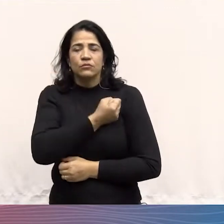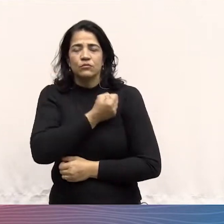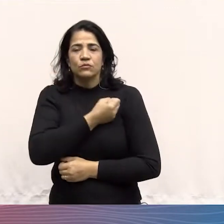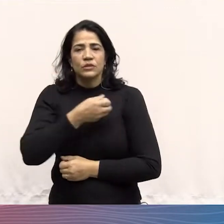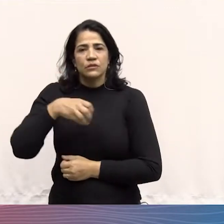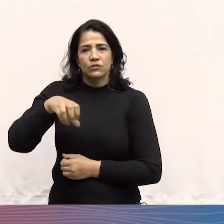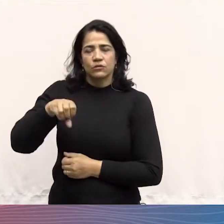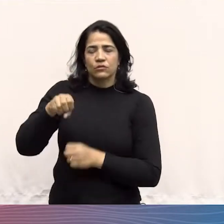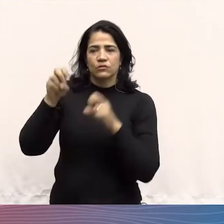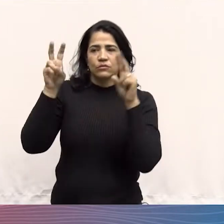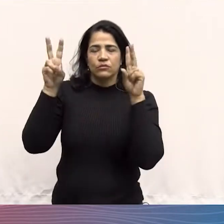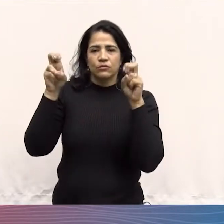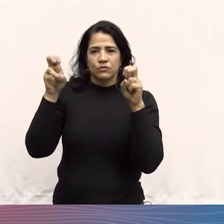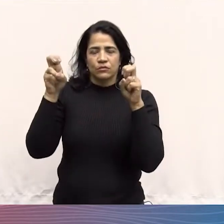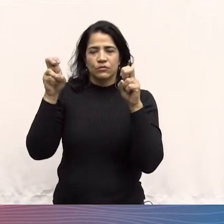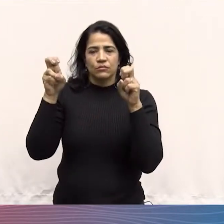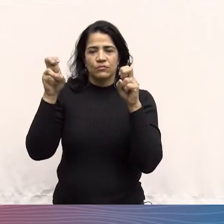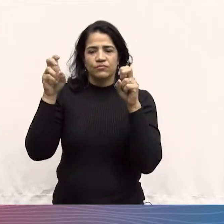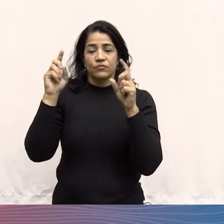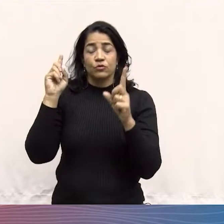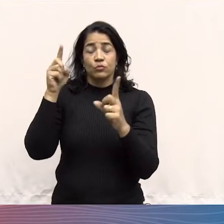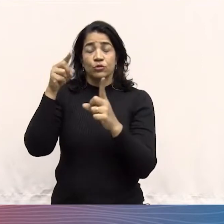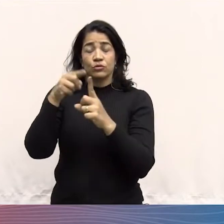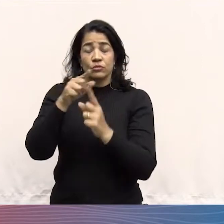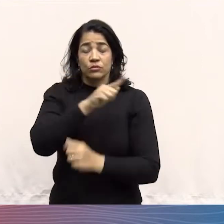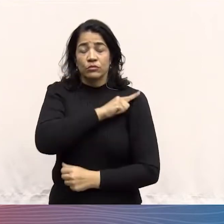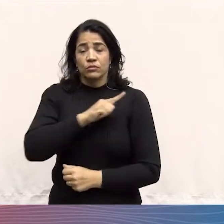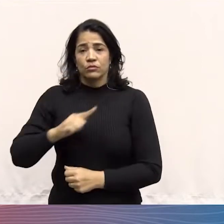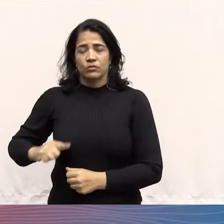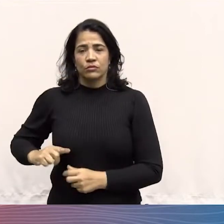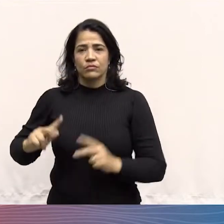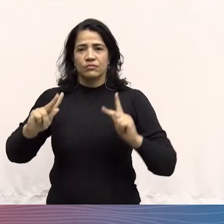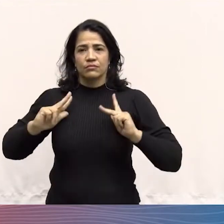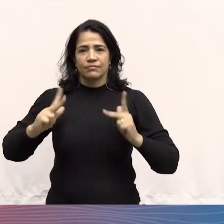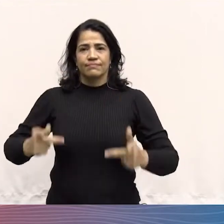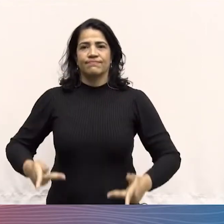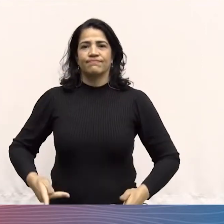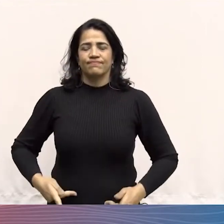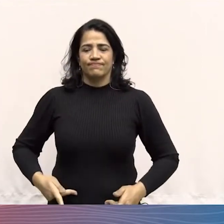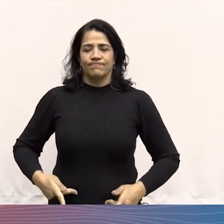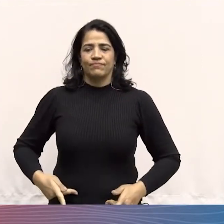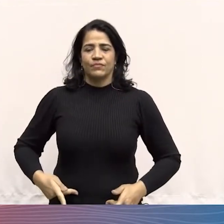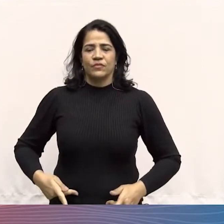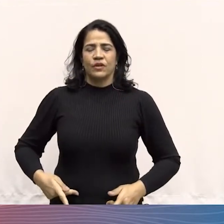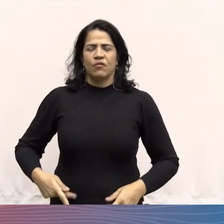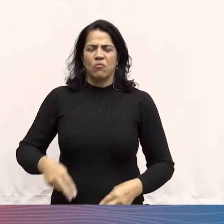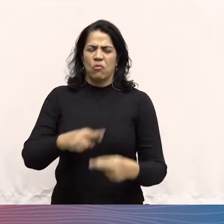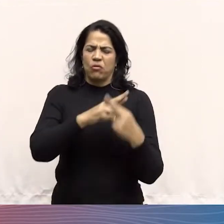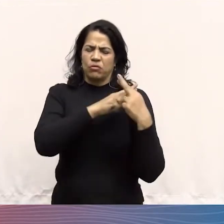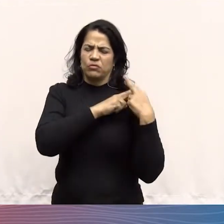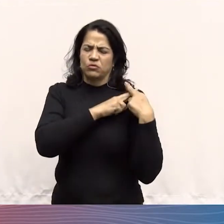por título O Destino do Governo Humano e a Grande Comissão.